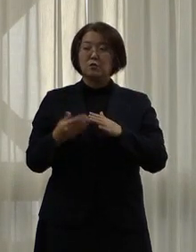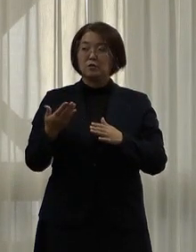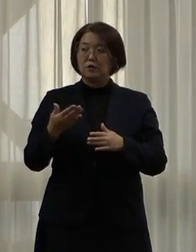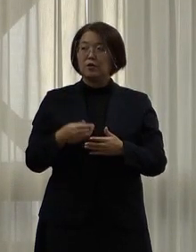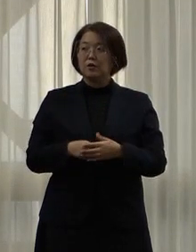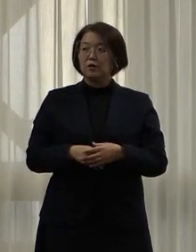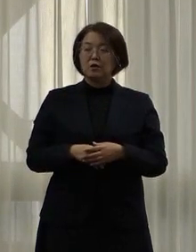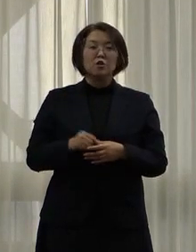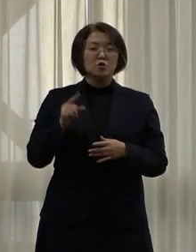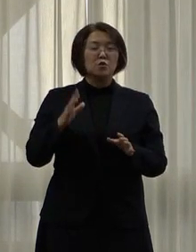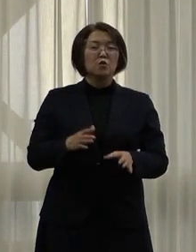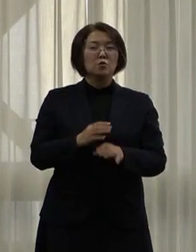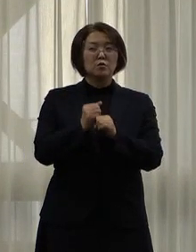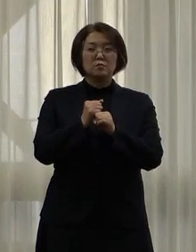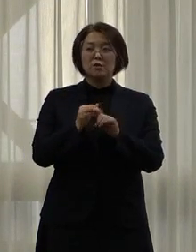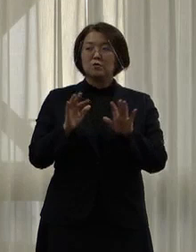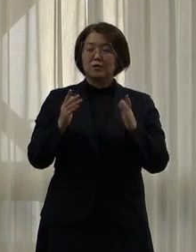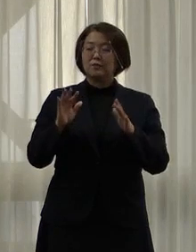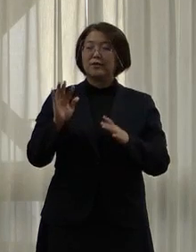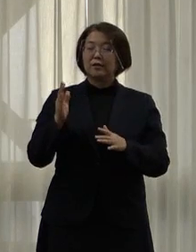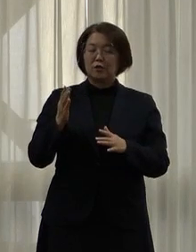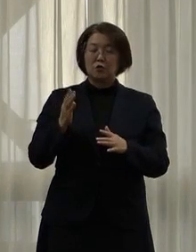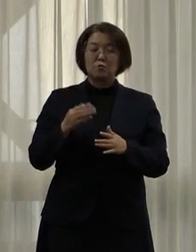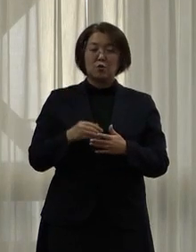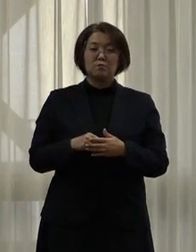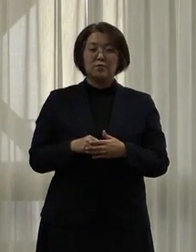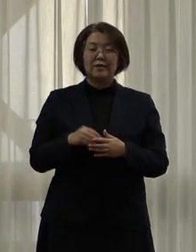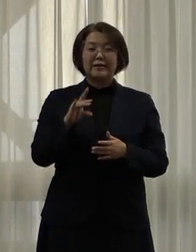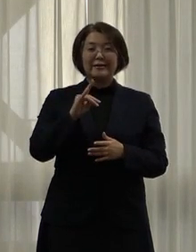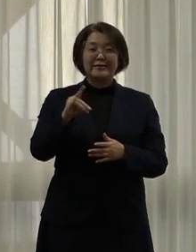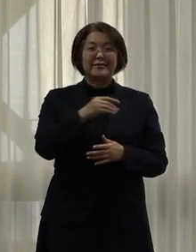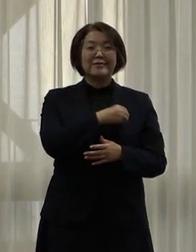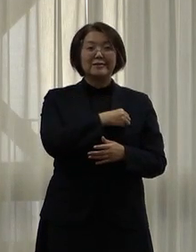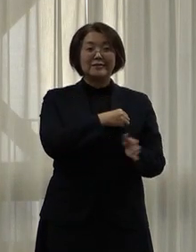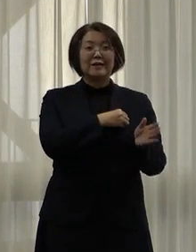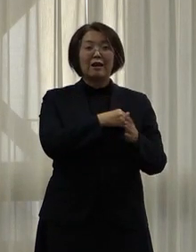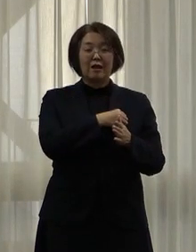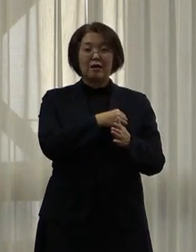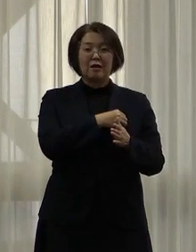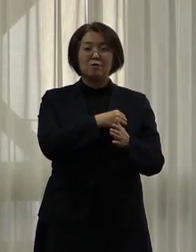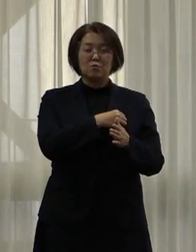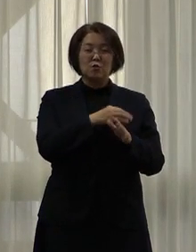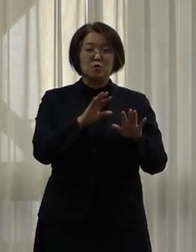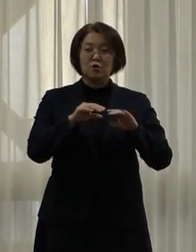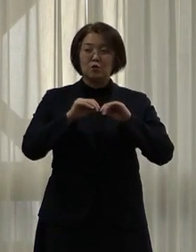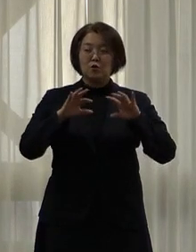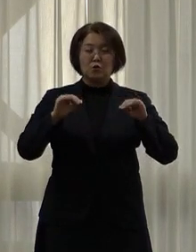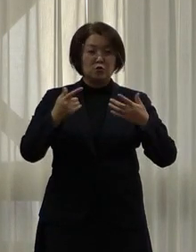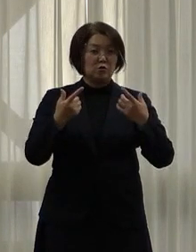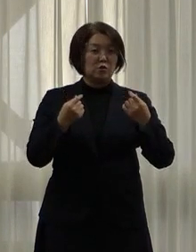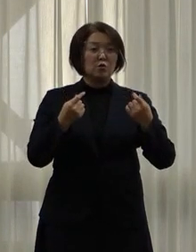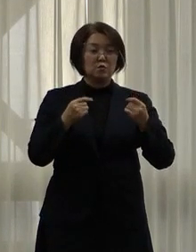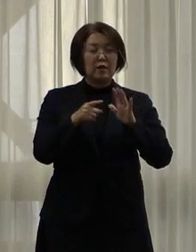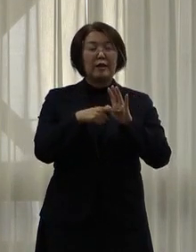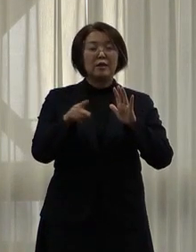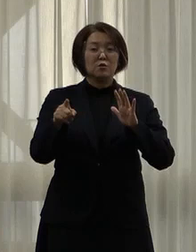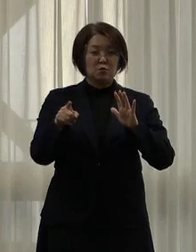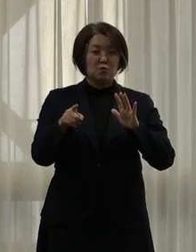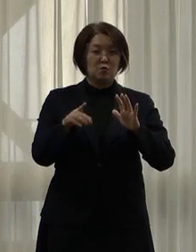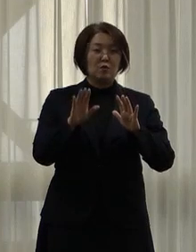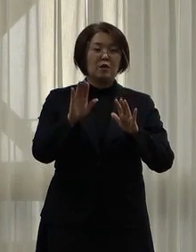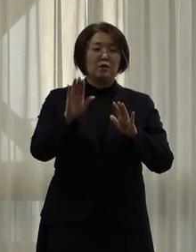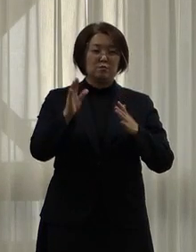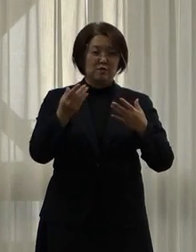っとそれと取りまとめてはいないんですが、はい。あと議員さんからは今日報道もいただいたようなご反応はいただいています